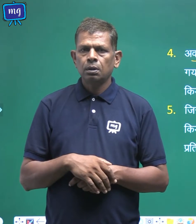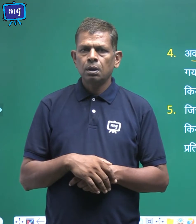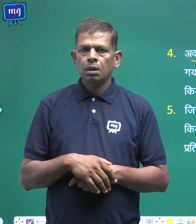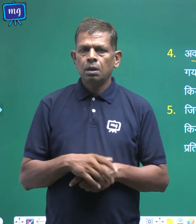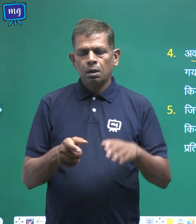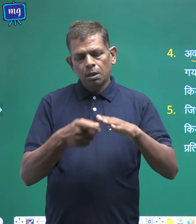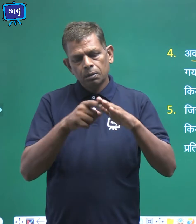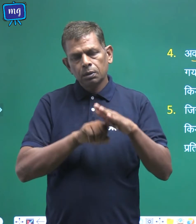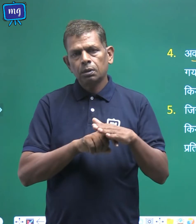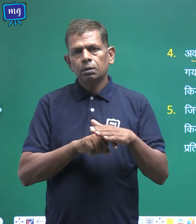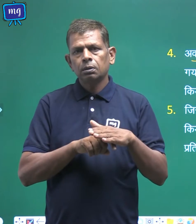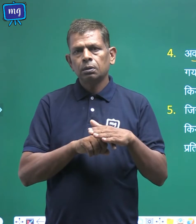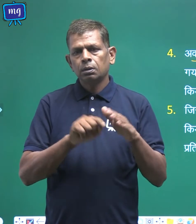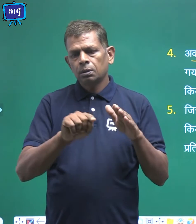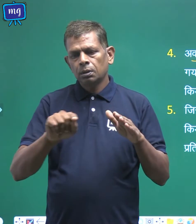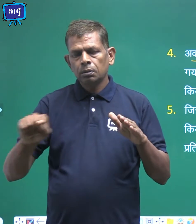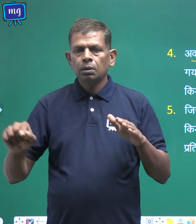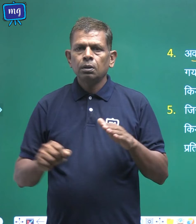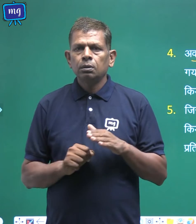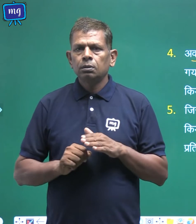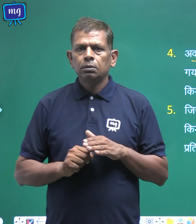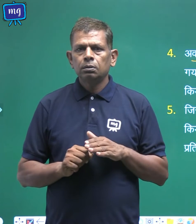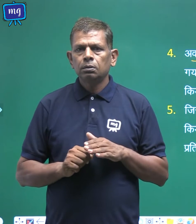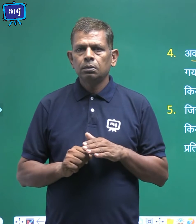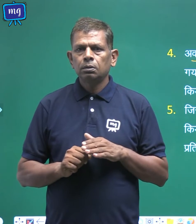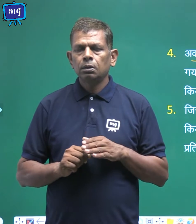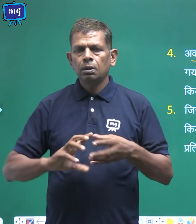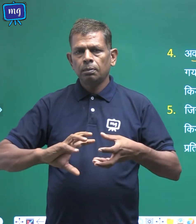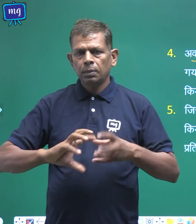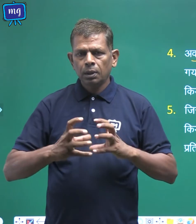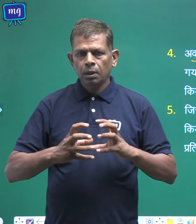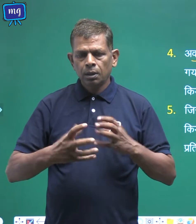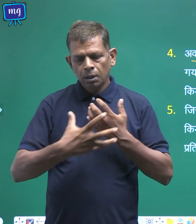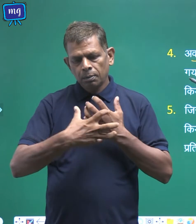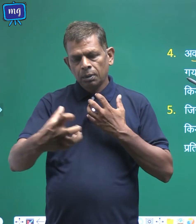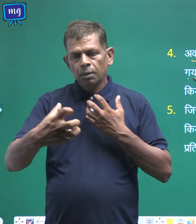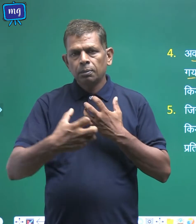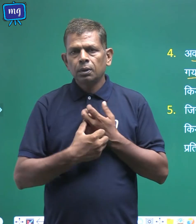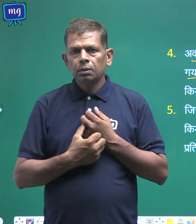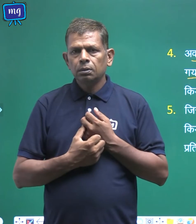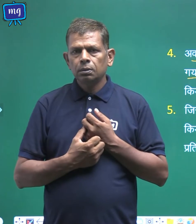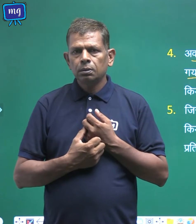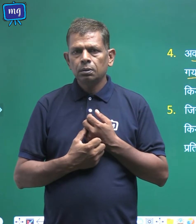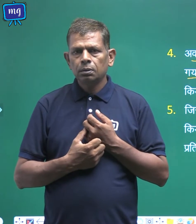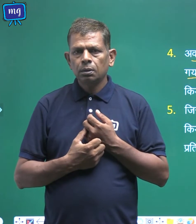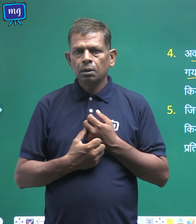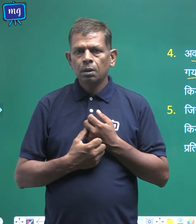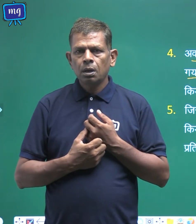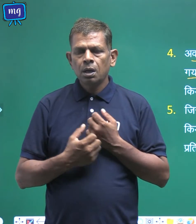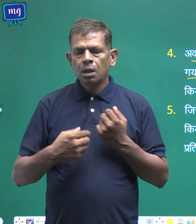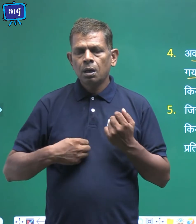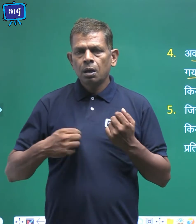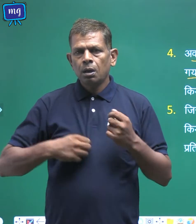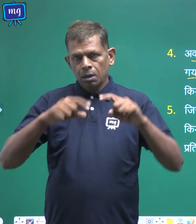अवतल डैश द्वारा बनाया गया प्रतिबिंब पर्दे